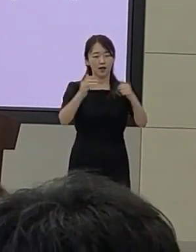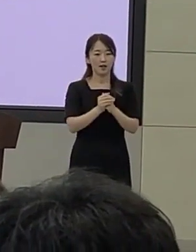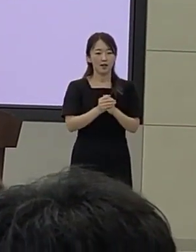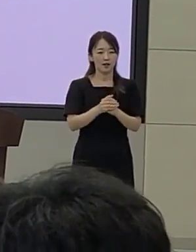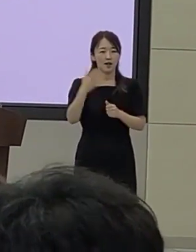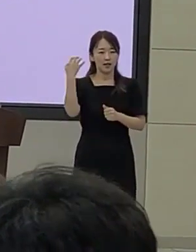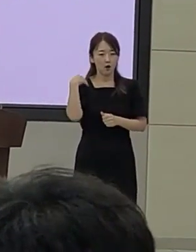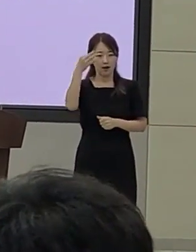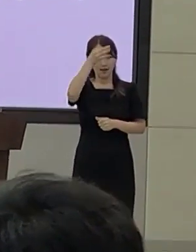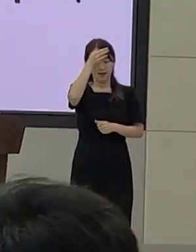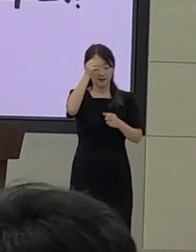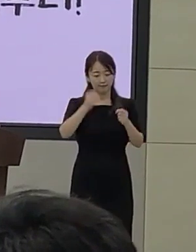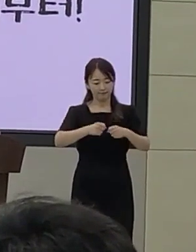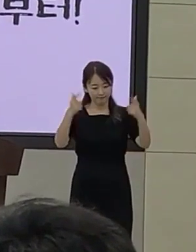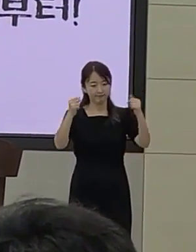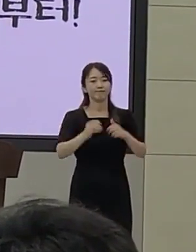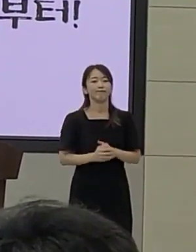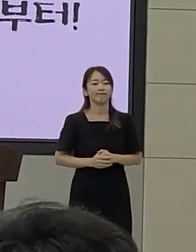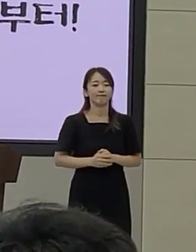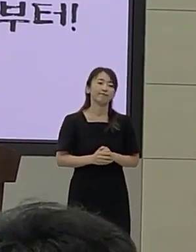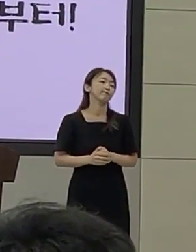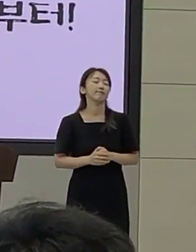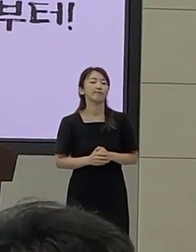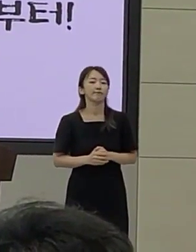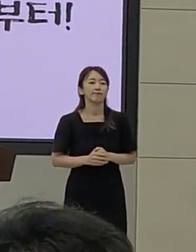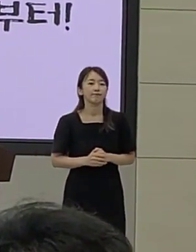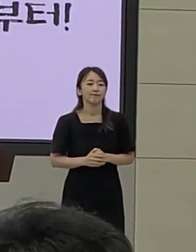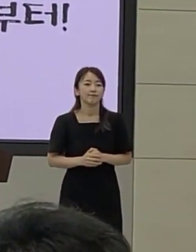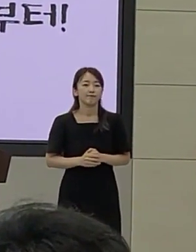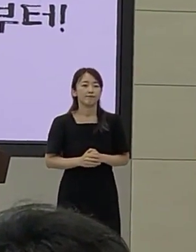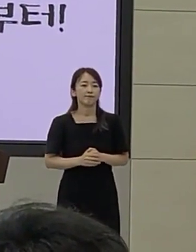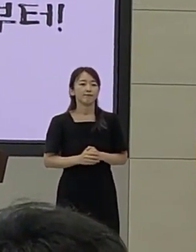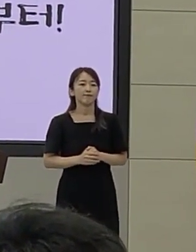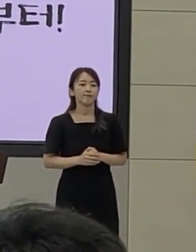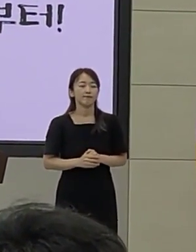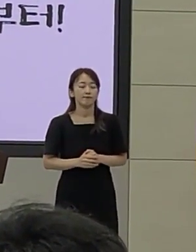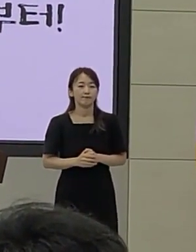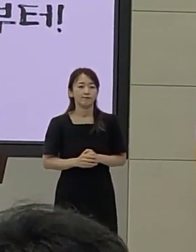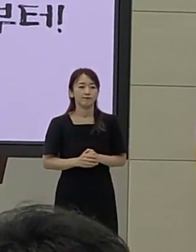확대하고 역할과 기능도 대폭 강화해 나가겠습니다.